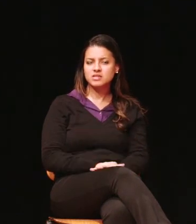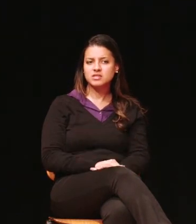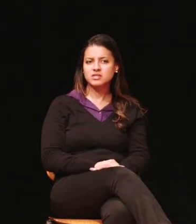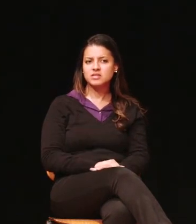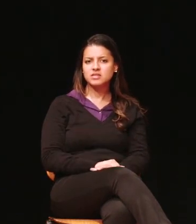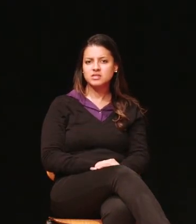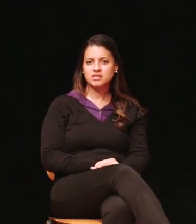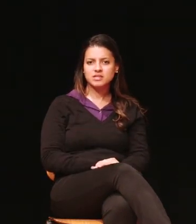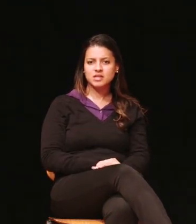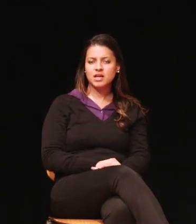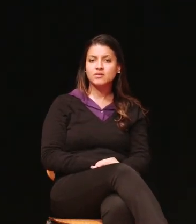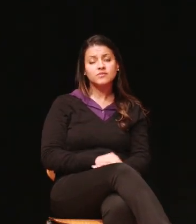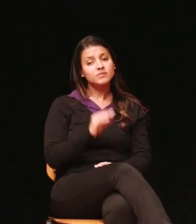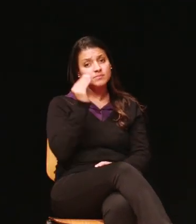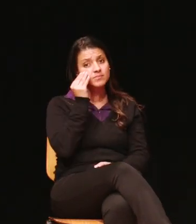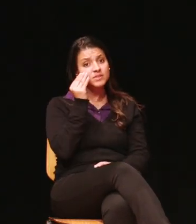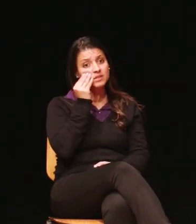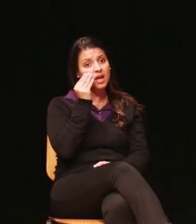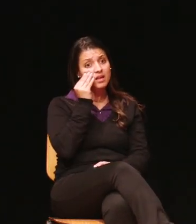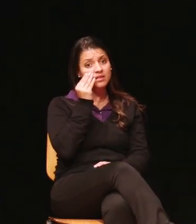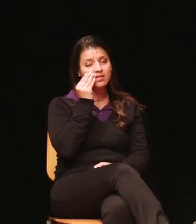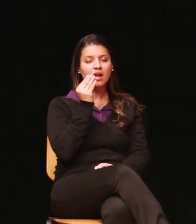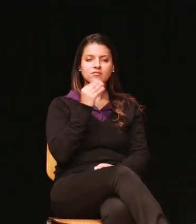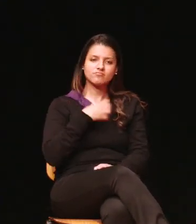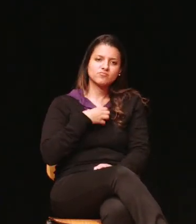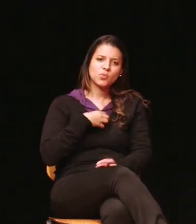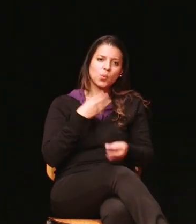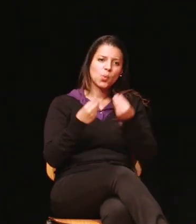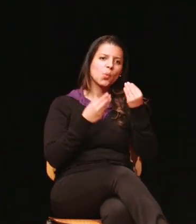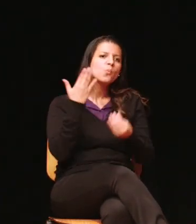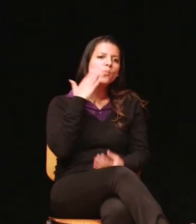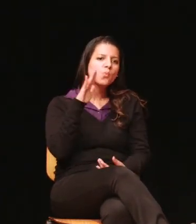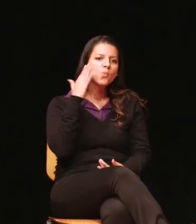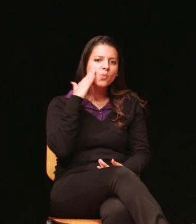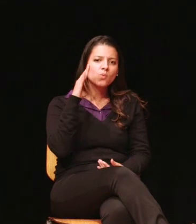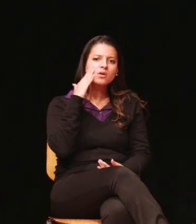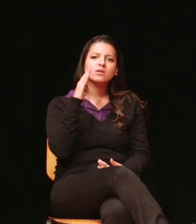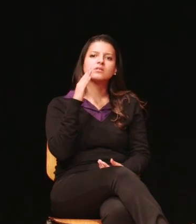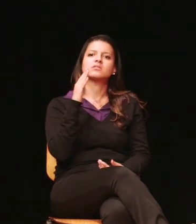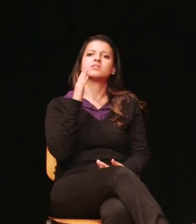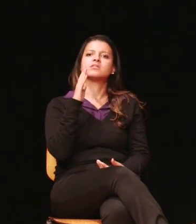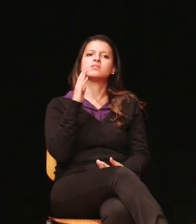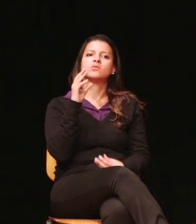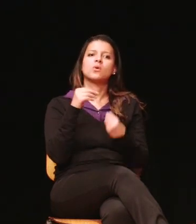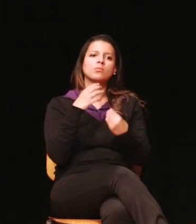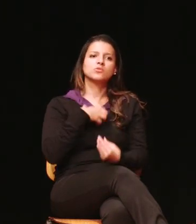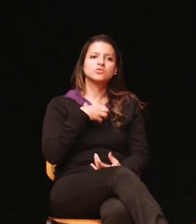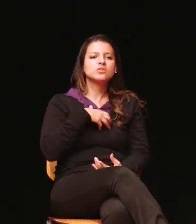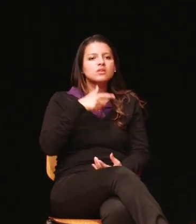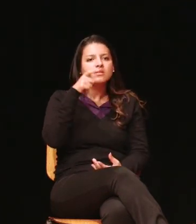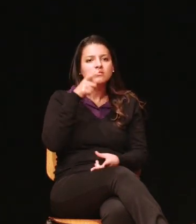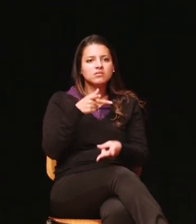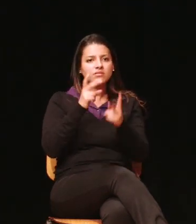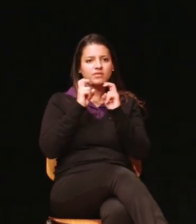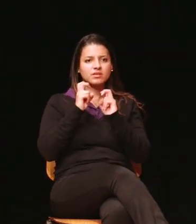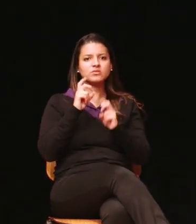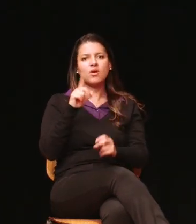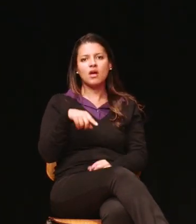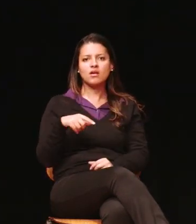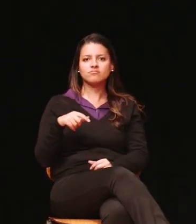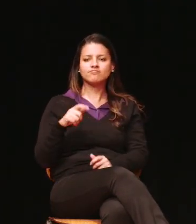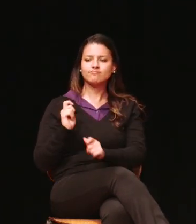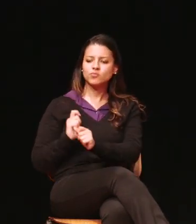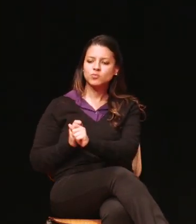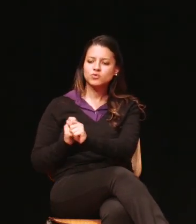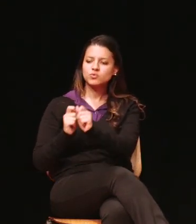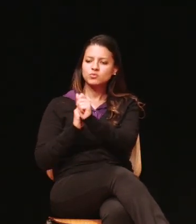vamos tentar de fazer de maneira que se entenda como ele devia ser visto, como o escultor, de alguma maneira, o